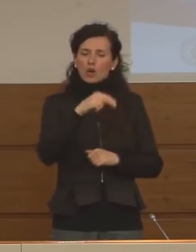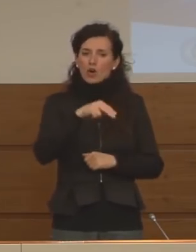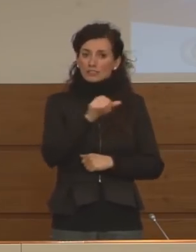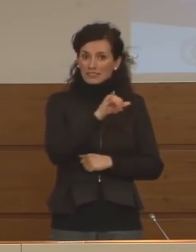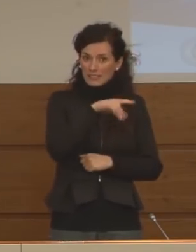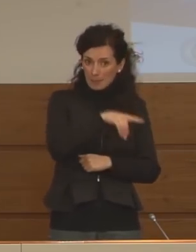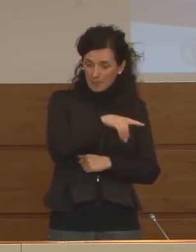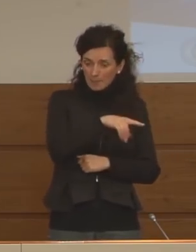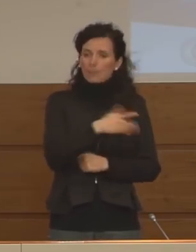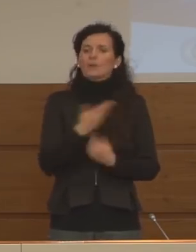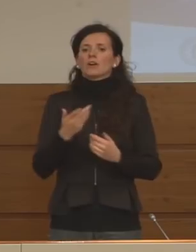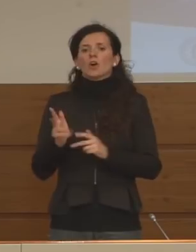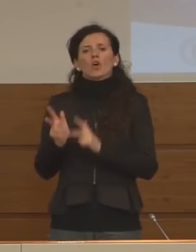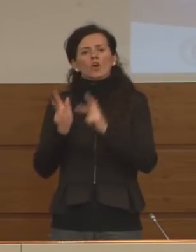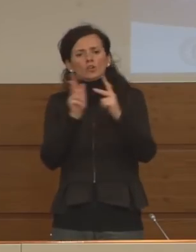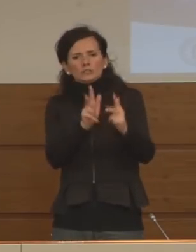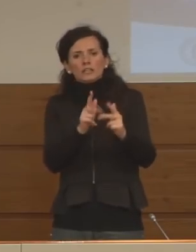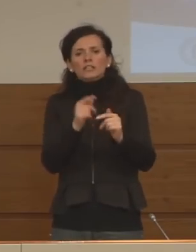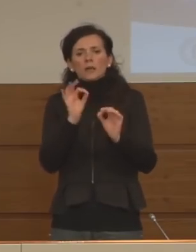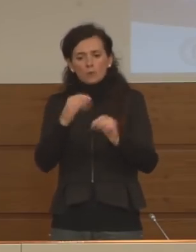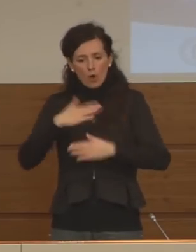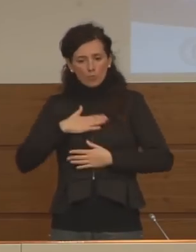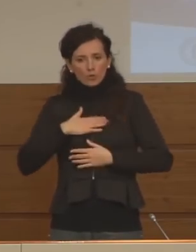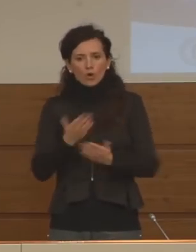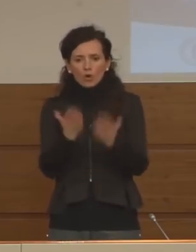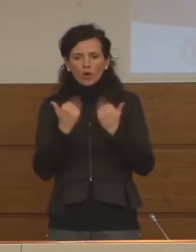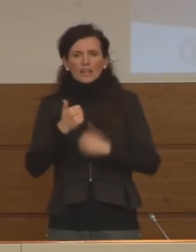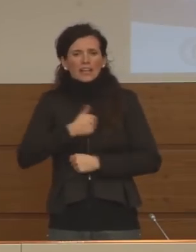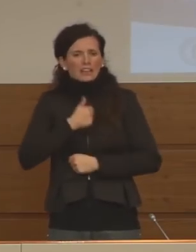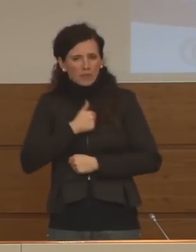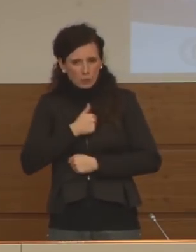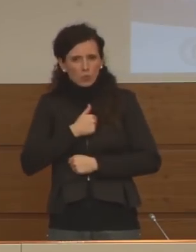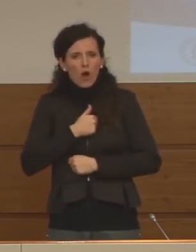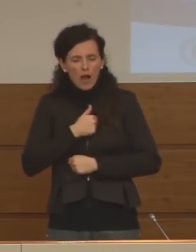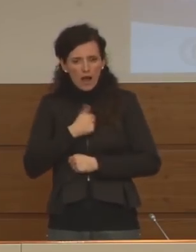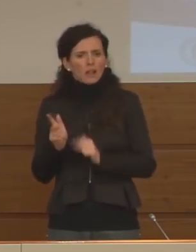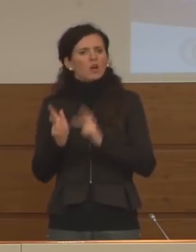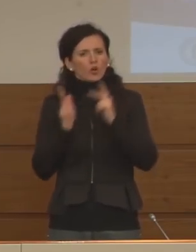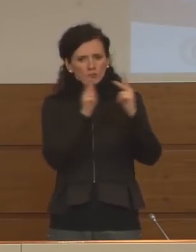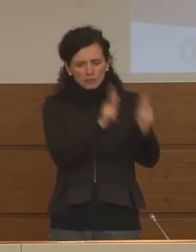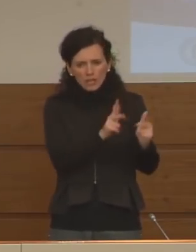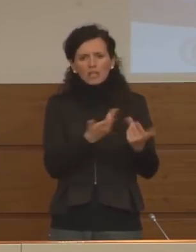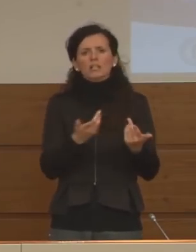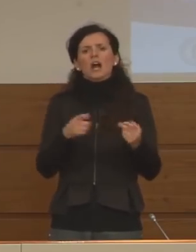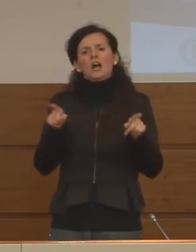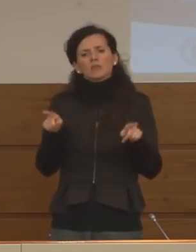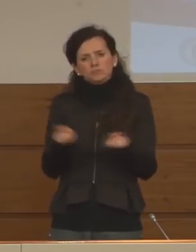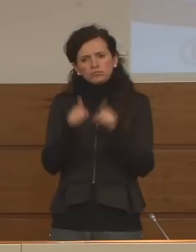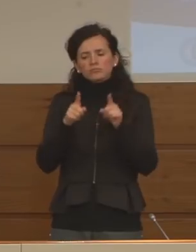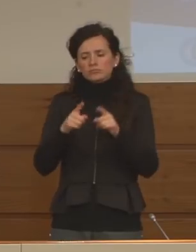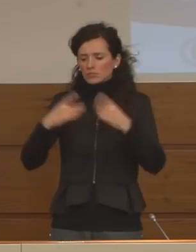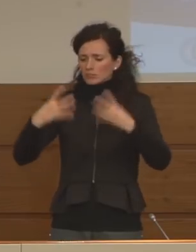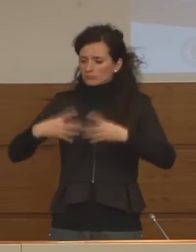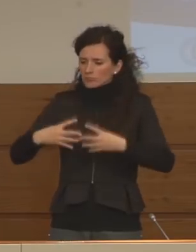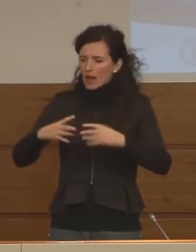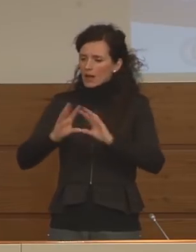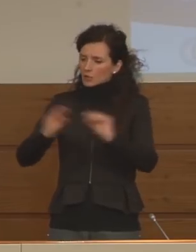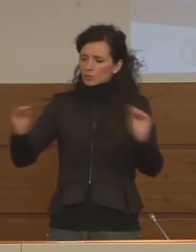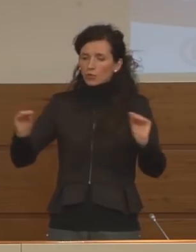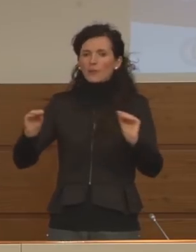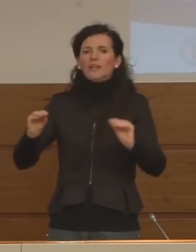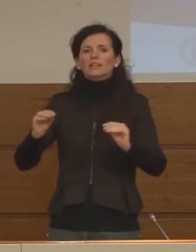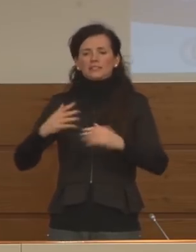cui ai nostri diretti approvvigionamenti e dell consegne dei respiratori ove